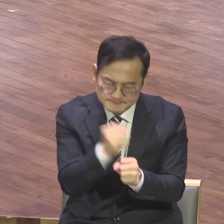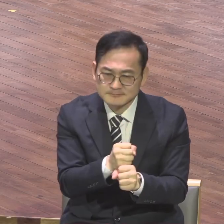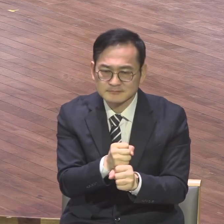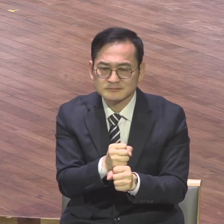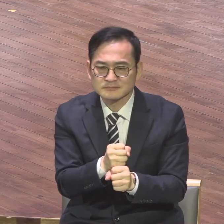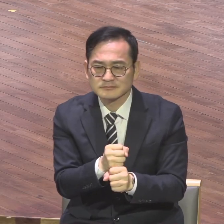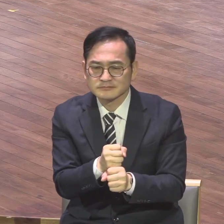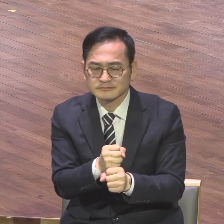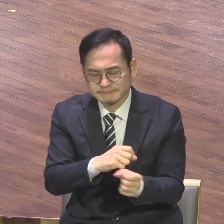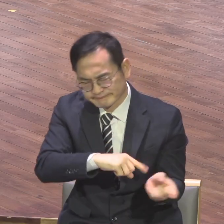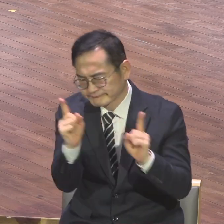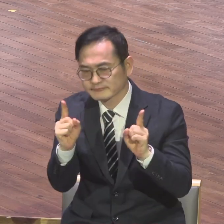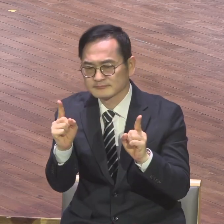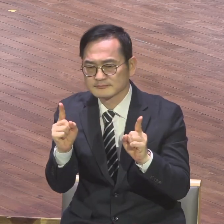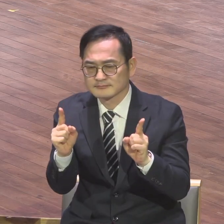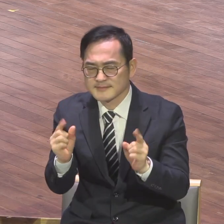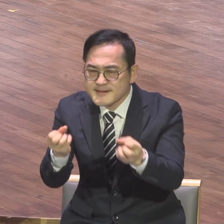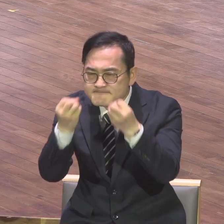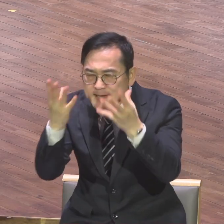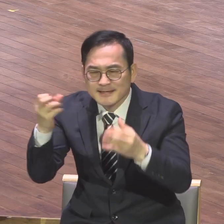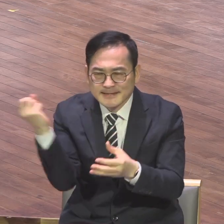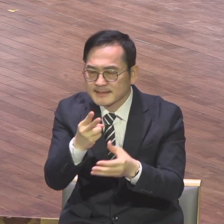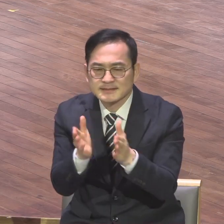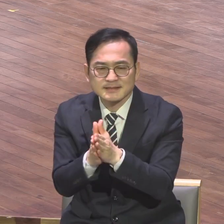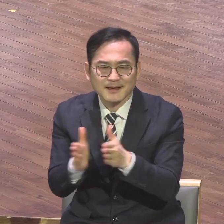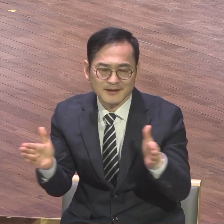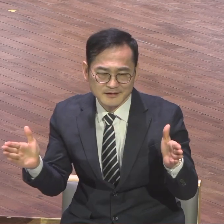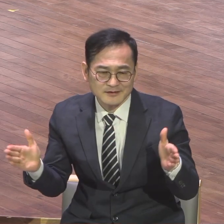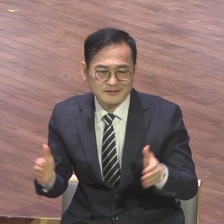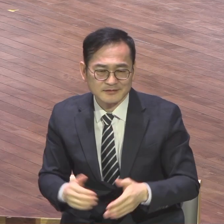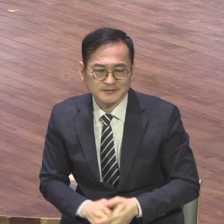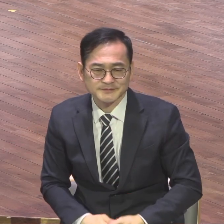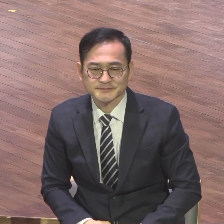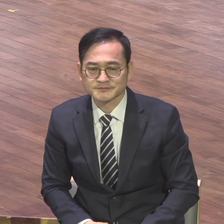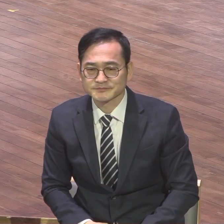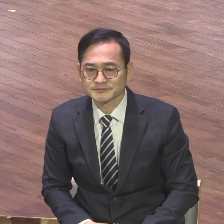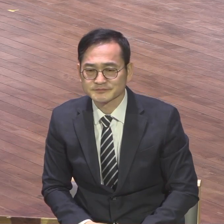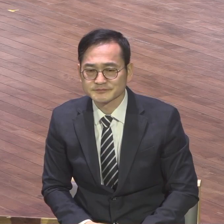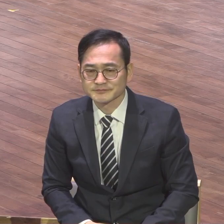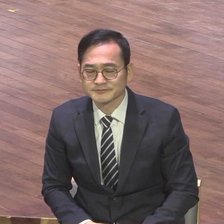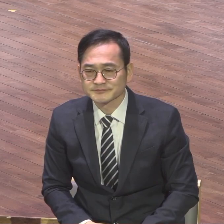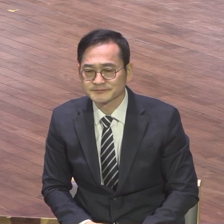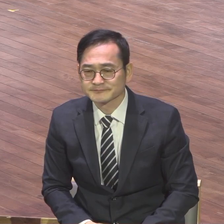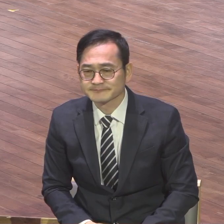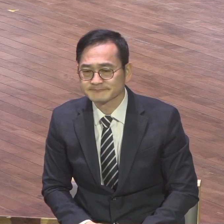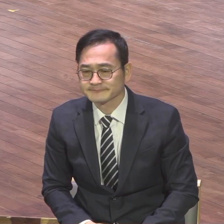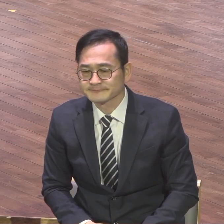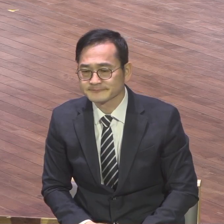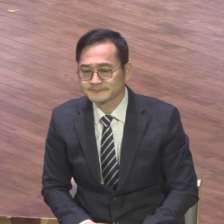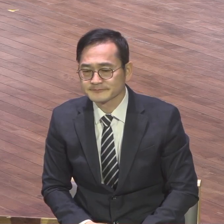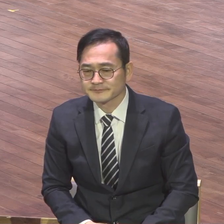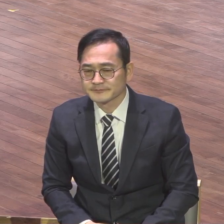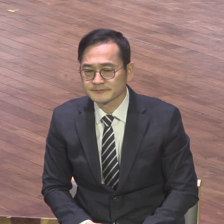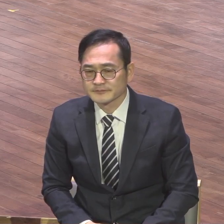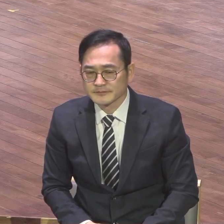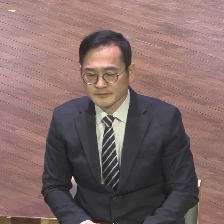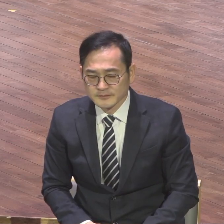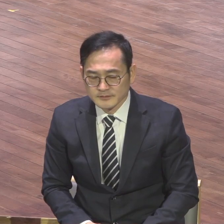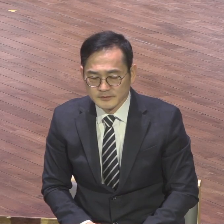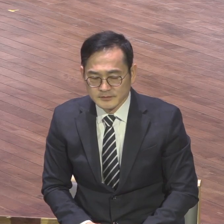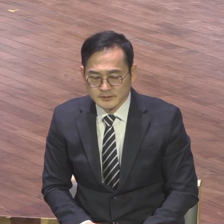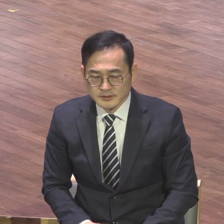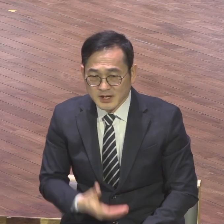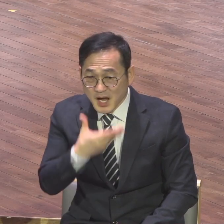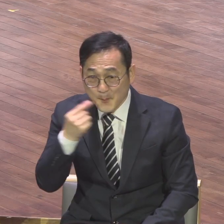툭툭 털고 새롭게 새로운 마음으로 시작을 했다라는 사실이에요. 그래서 복음 가진자의 모습